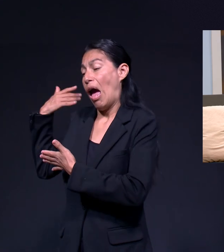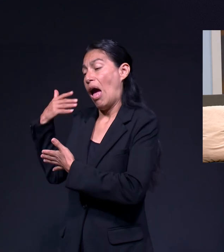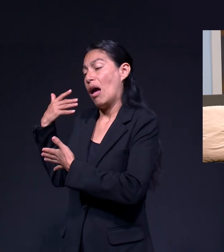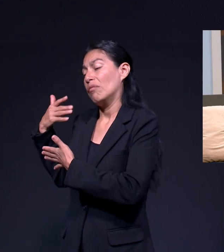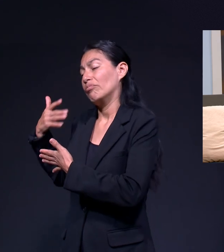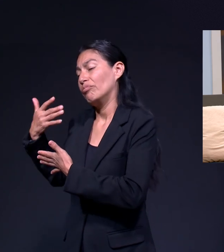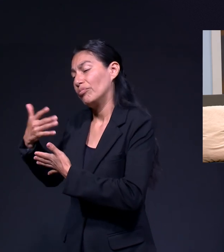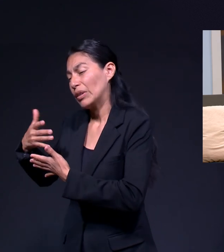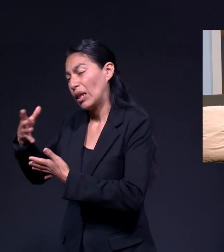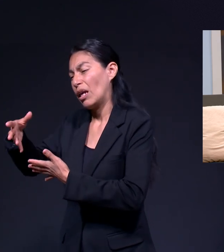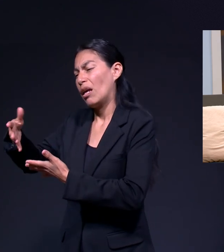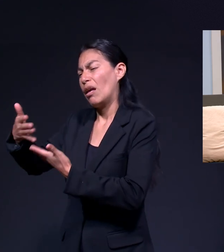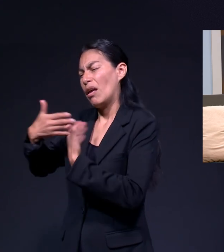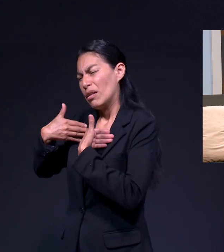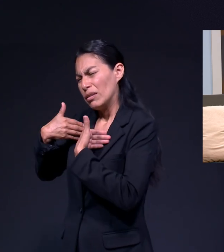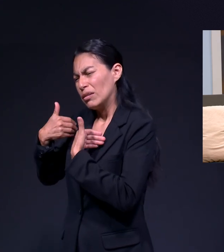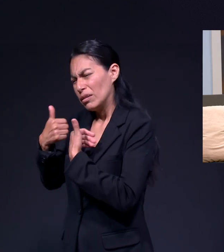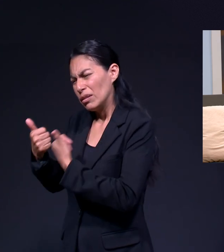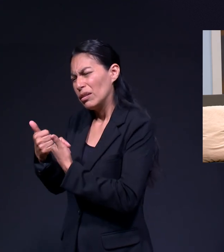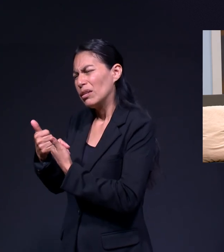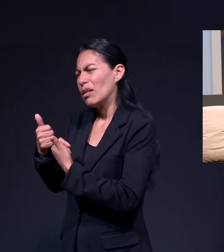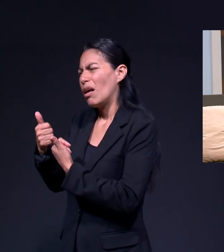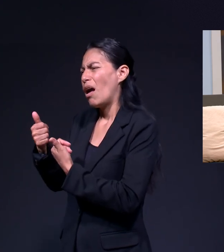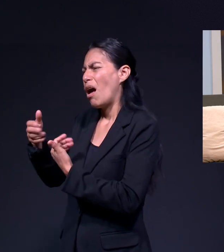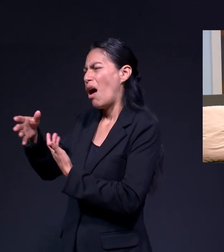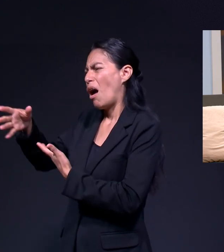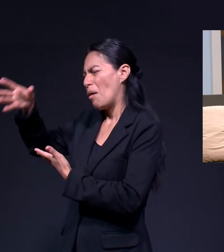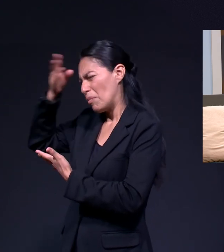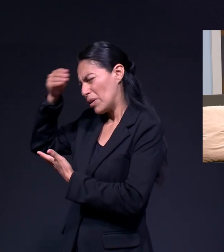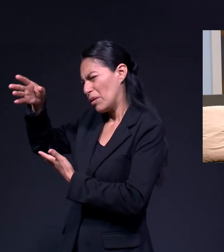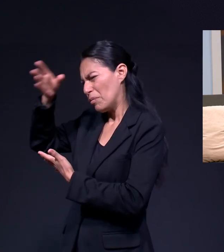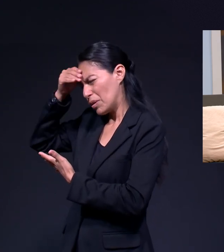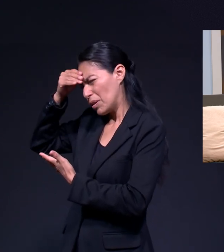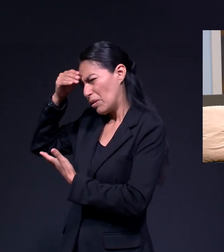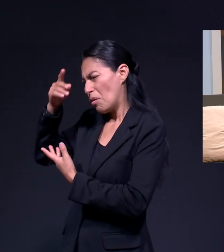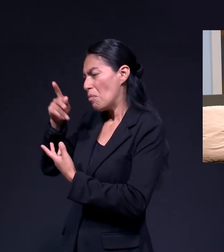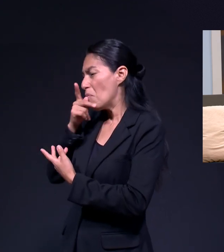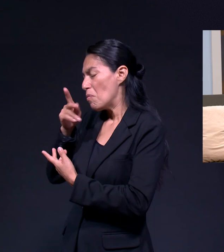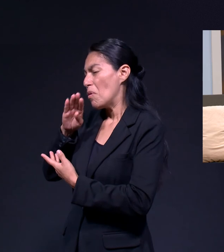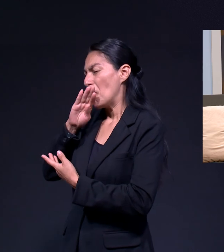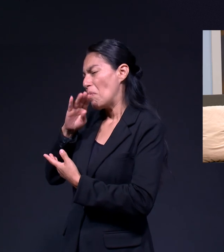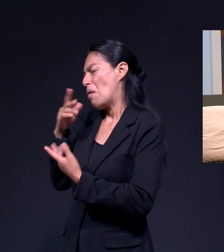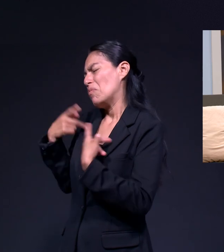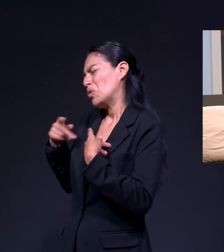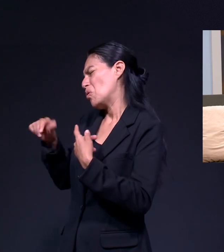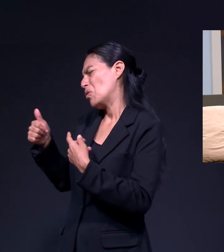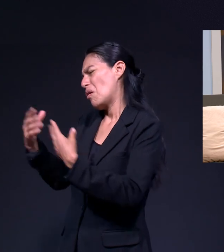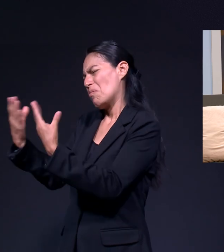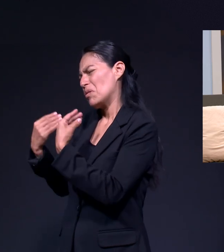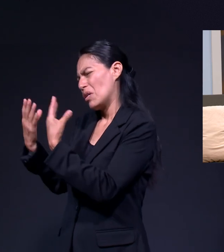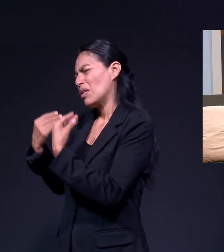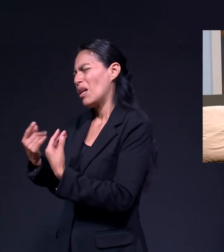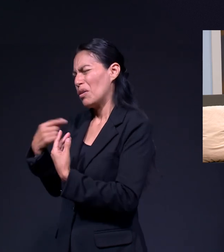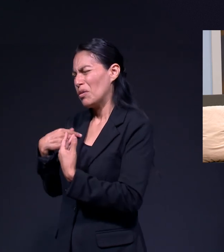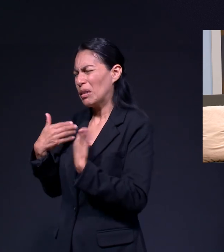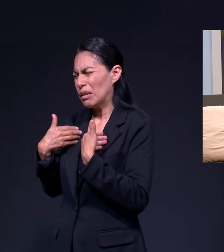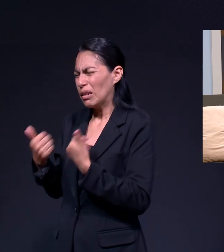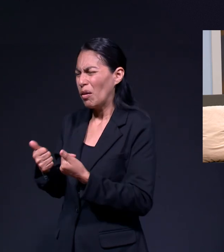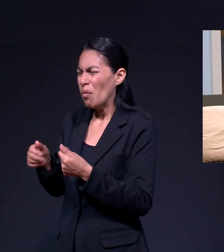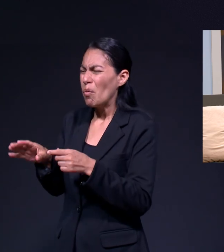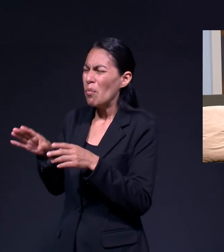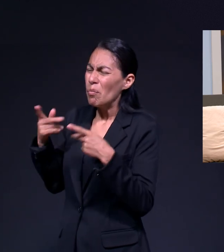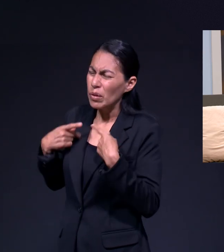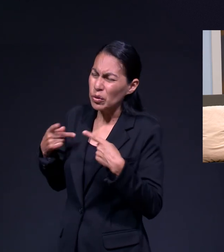eso que yo también he explorado y experimentado y es que dios nunca nunca nos falla todos en algún momento podemos